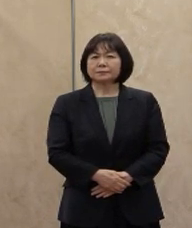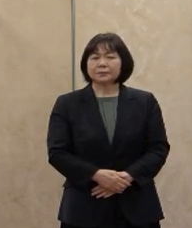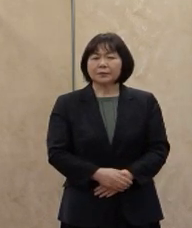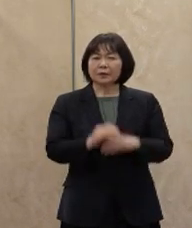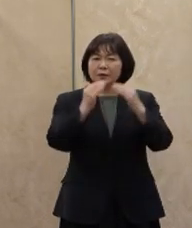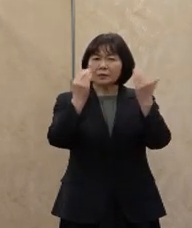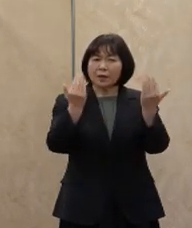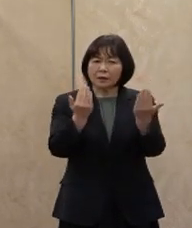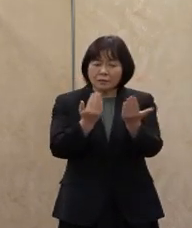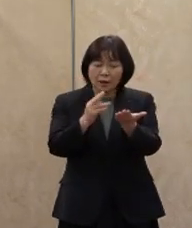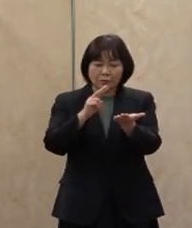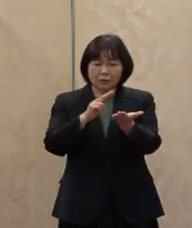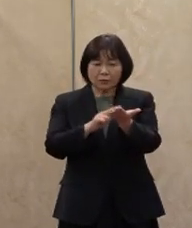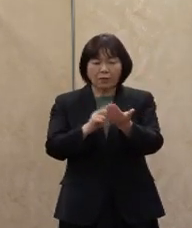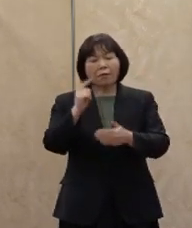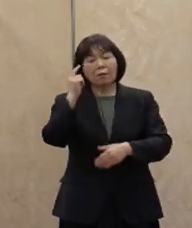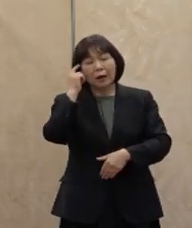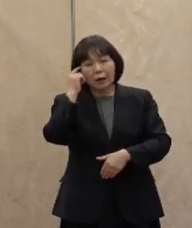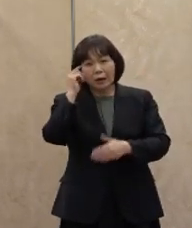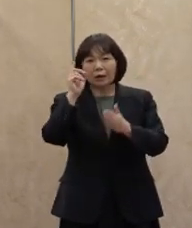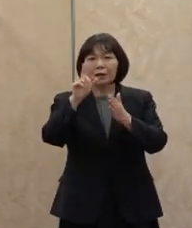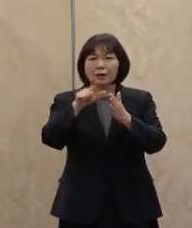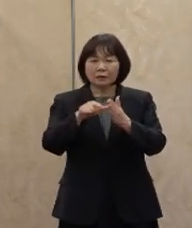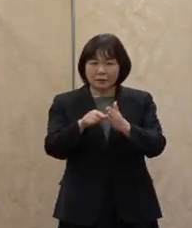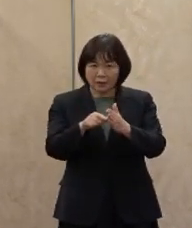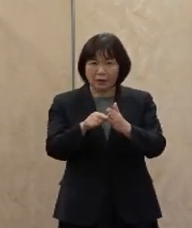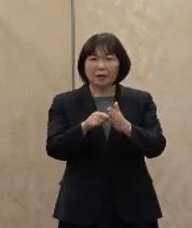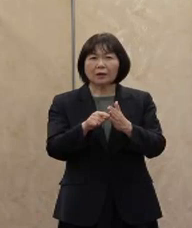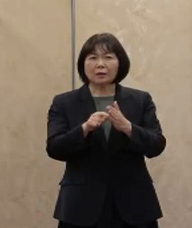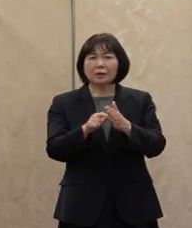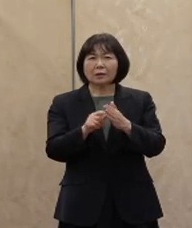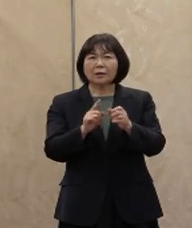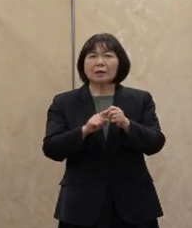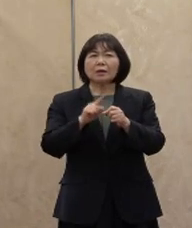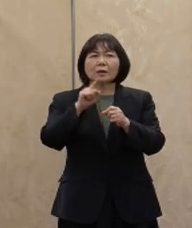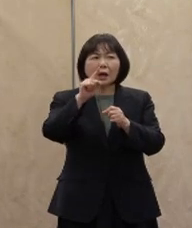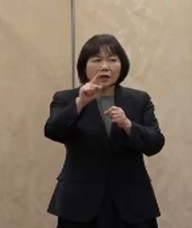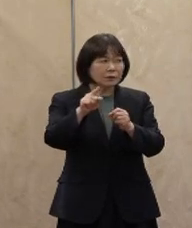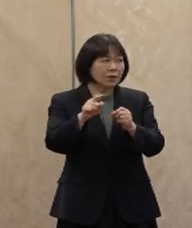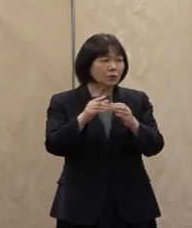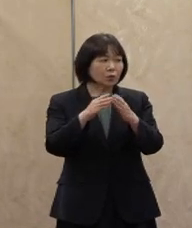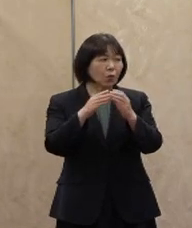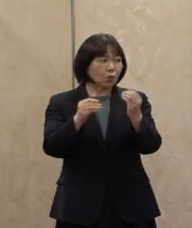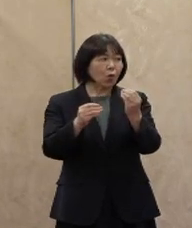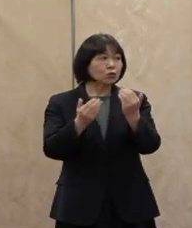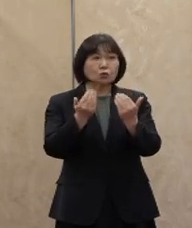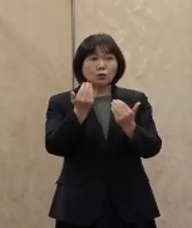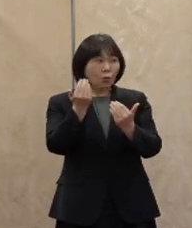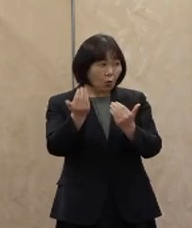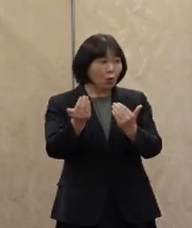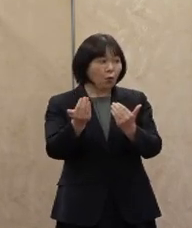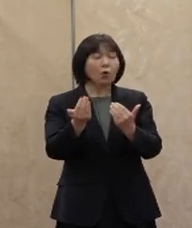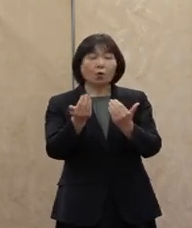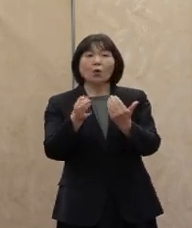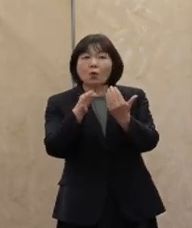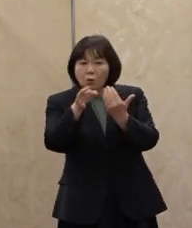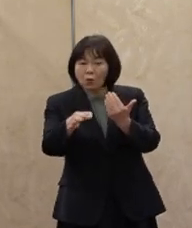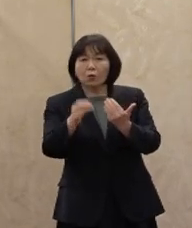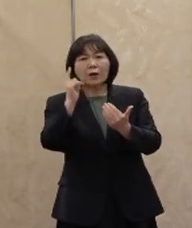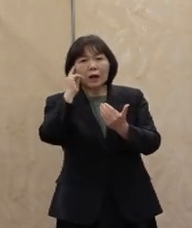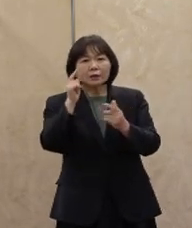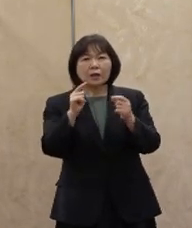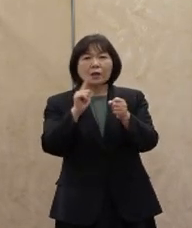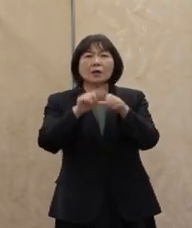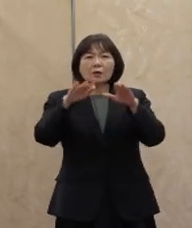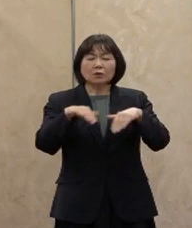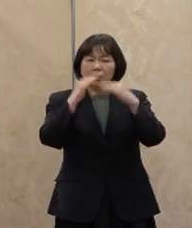全体の医療費でいくと、国保 の国保料の来年の国保料でいろいろ僕ら担当部でやり取りしたんですけど、やっぱり今年